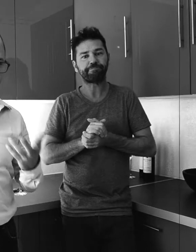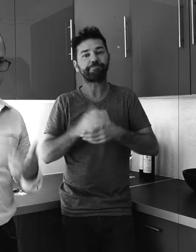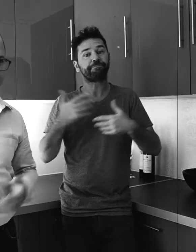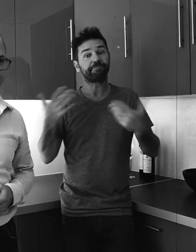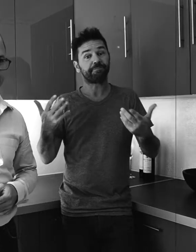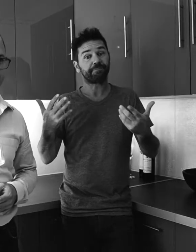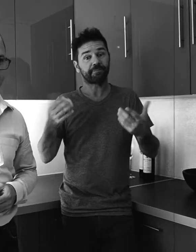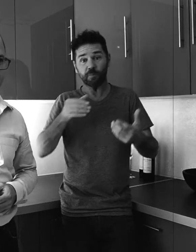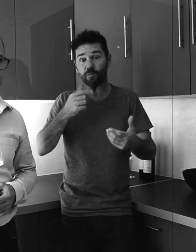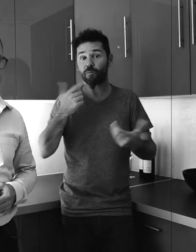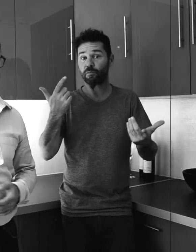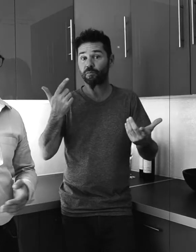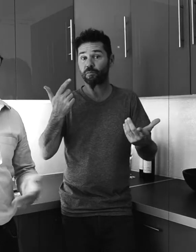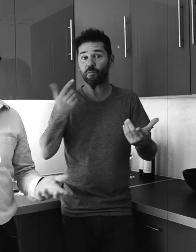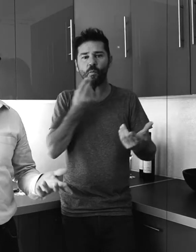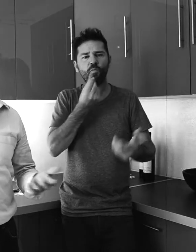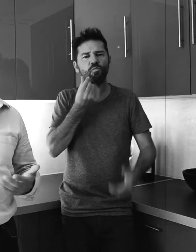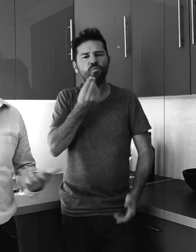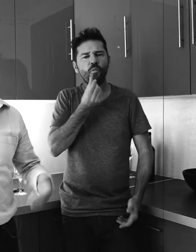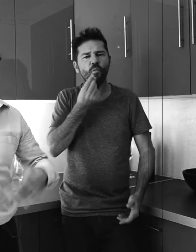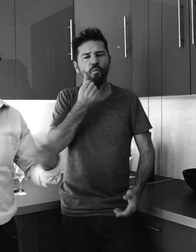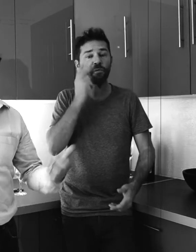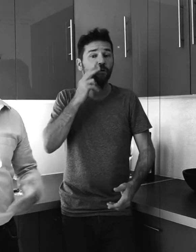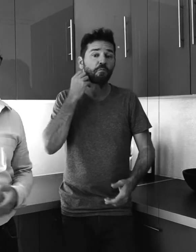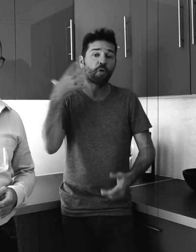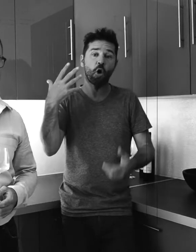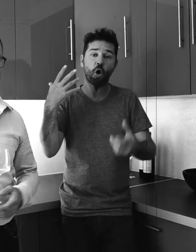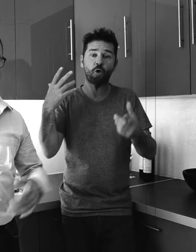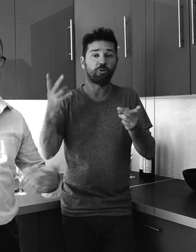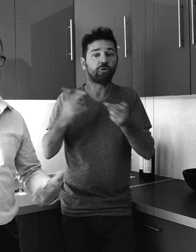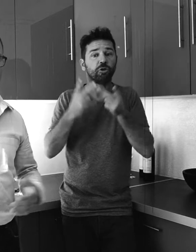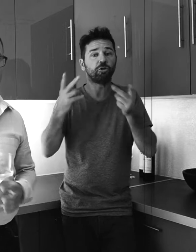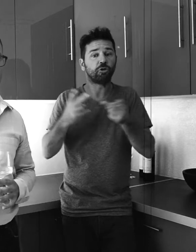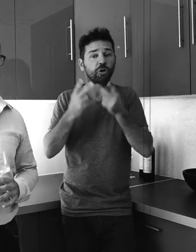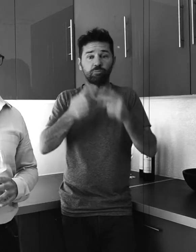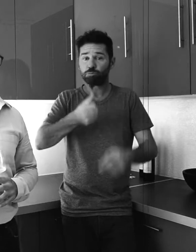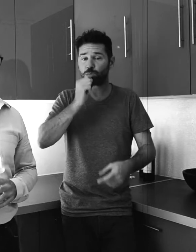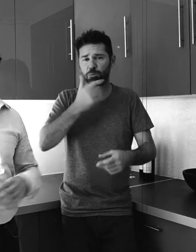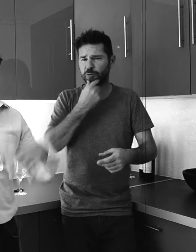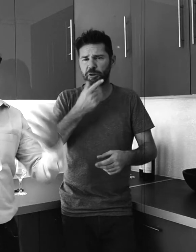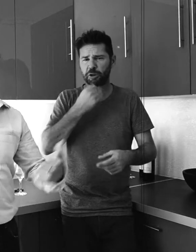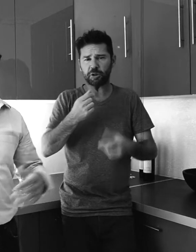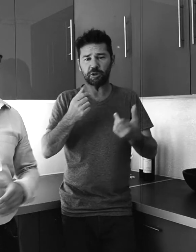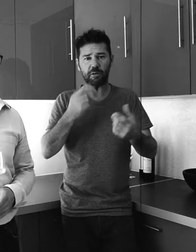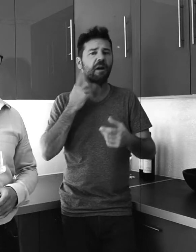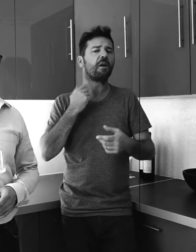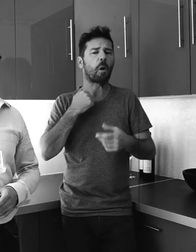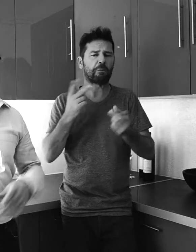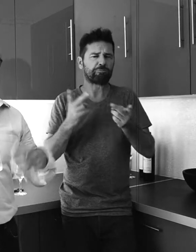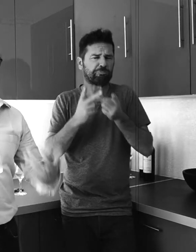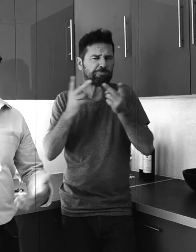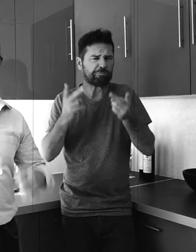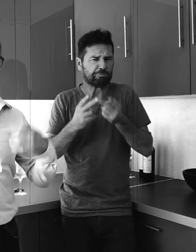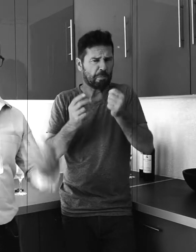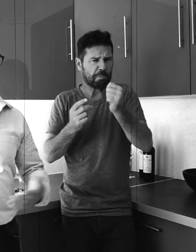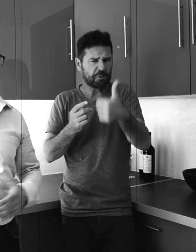Alors en bouche, c'est un vin qui est un vin blanc léger, assez facile à boire, pas beaucoup d'alcool, une